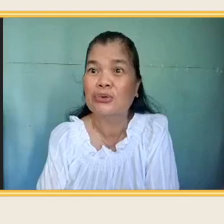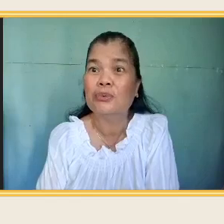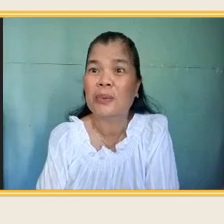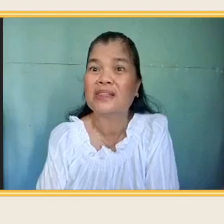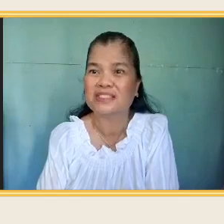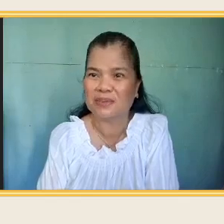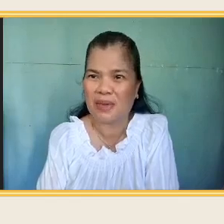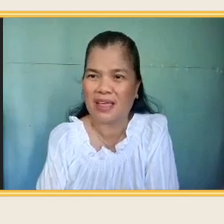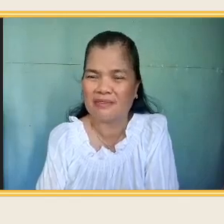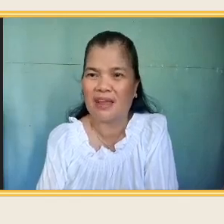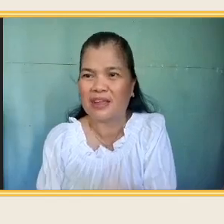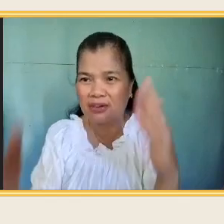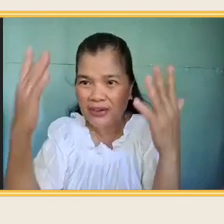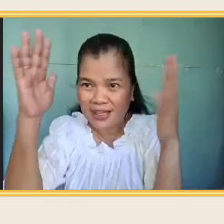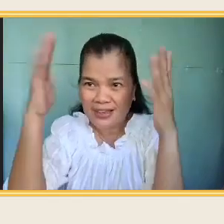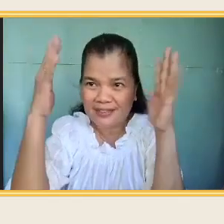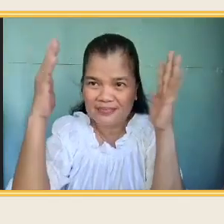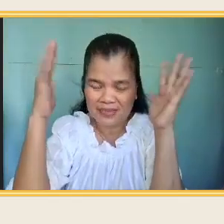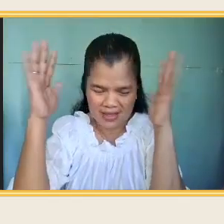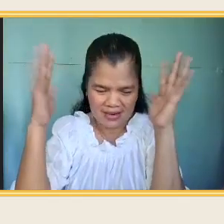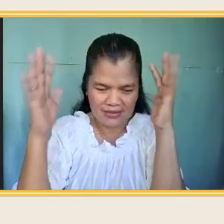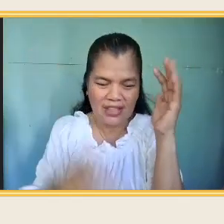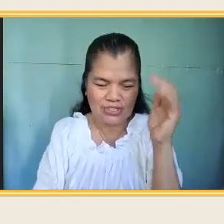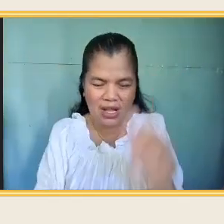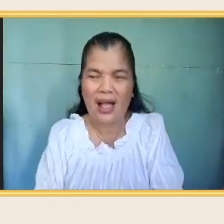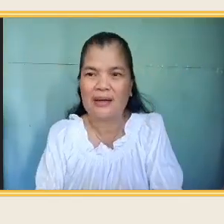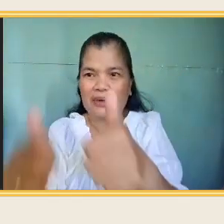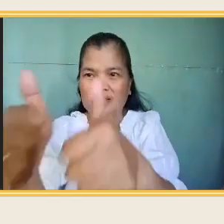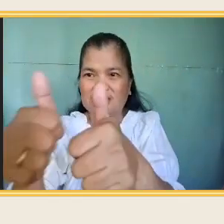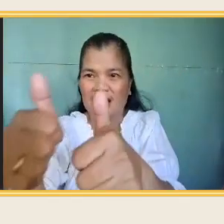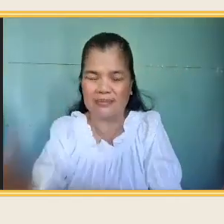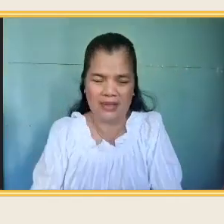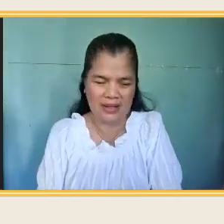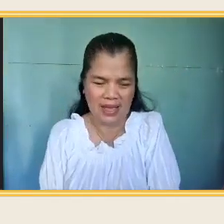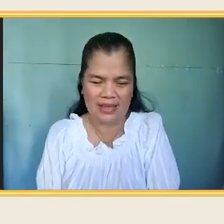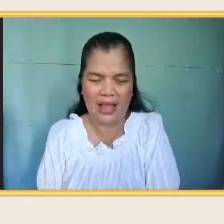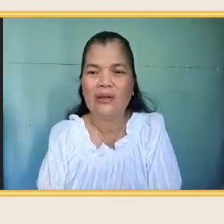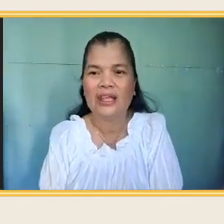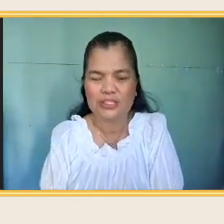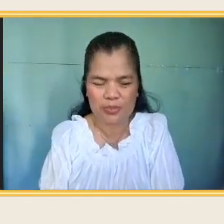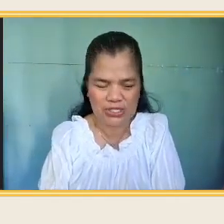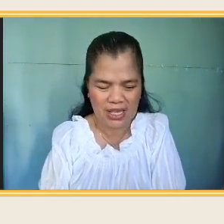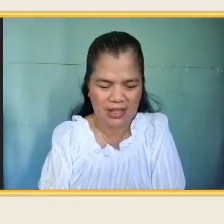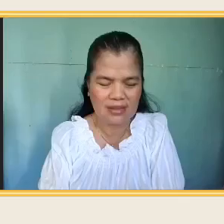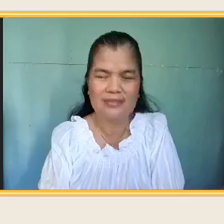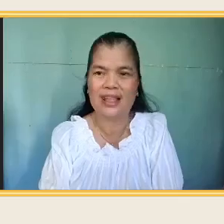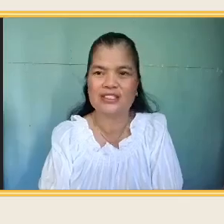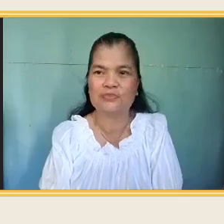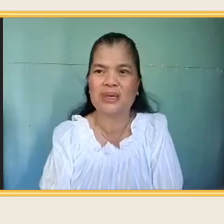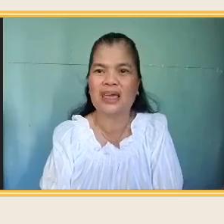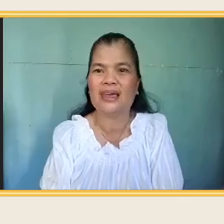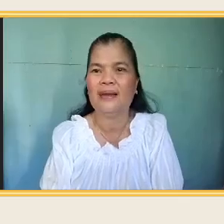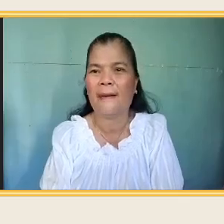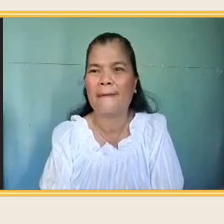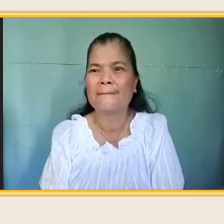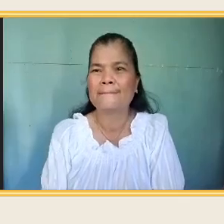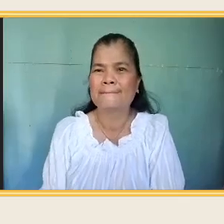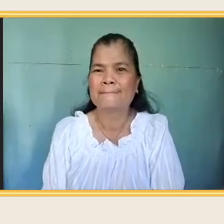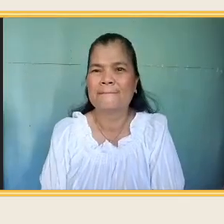best to participate. Very good. Great job. Great job. Okay. Now let's proceed. Let's